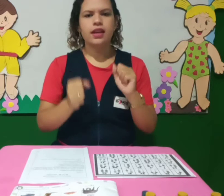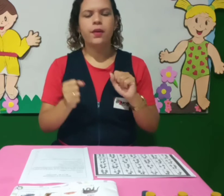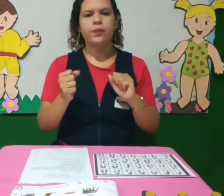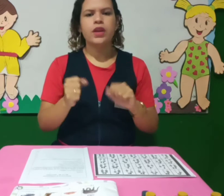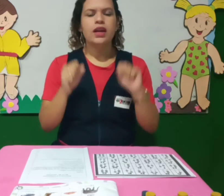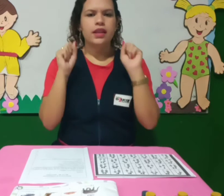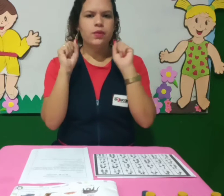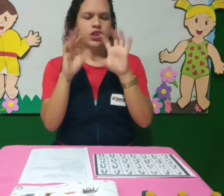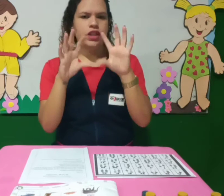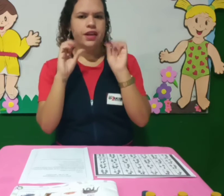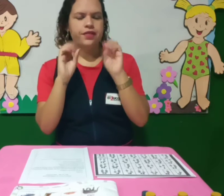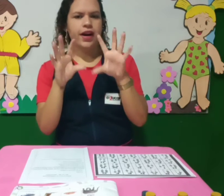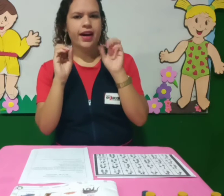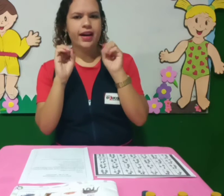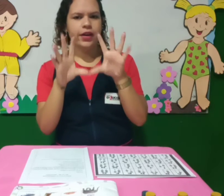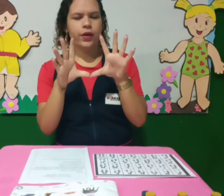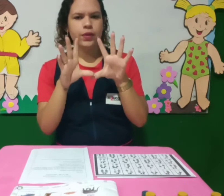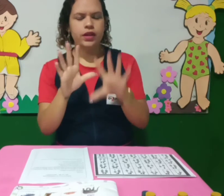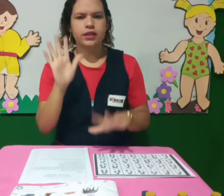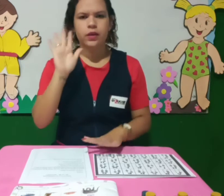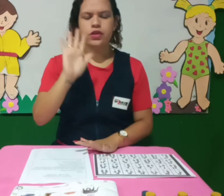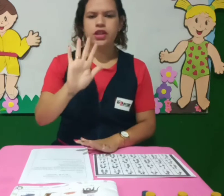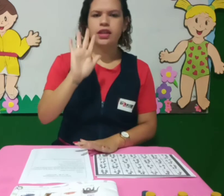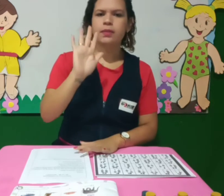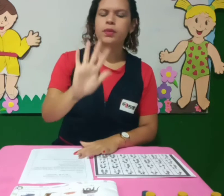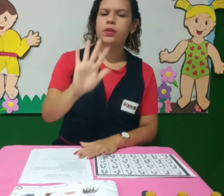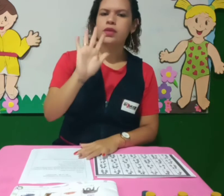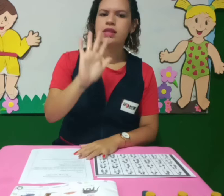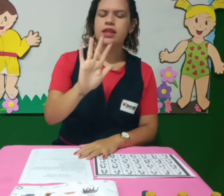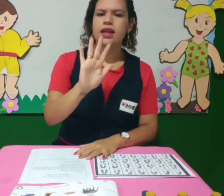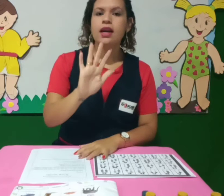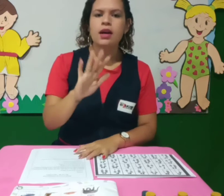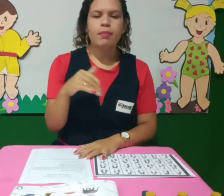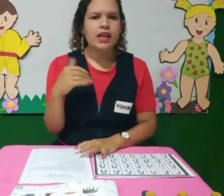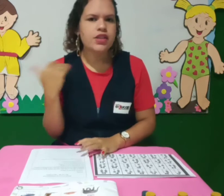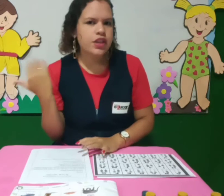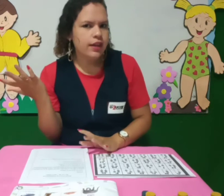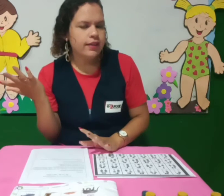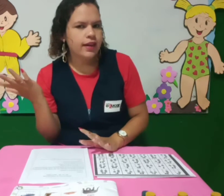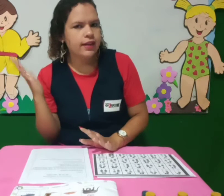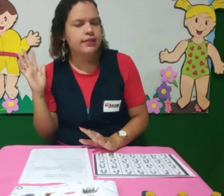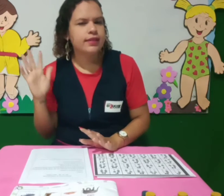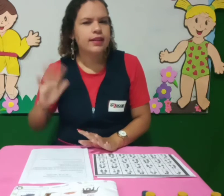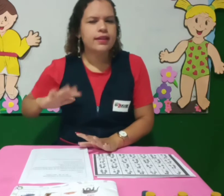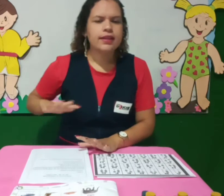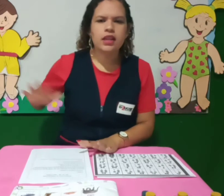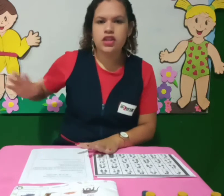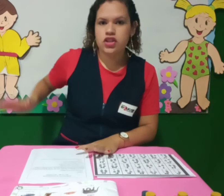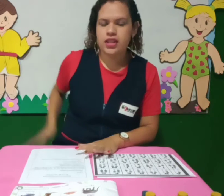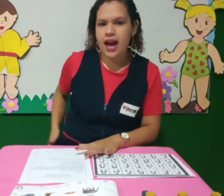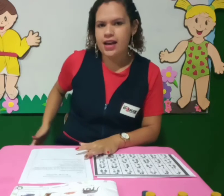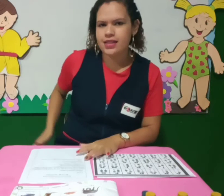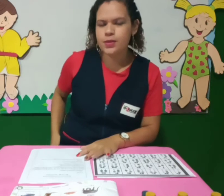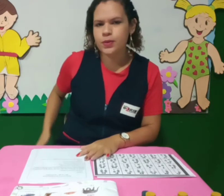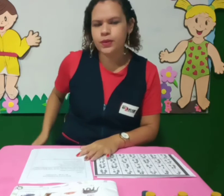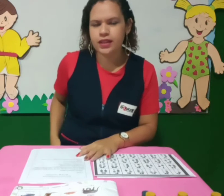não. Não tinha farol, não tinha buzina, mas tinha tanque de